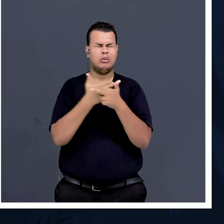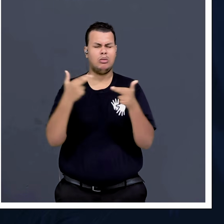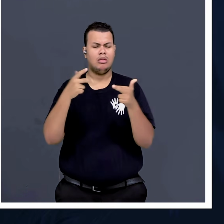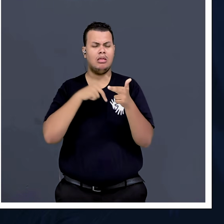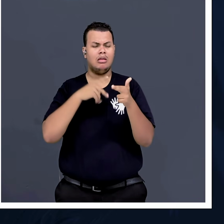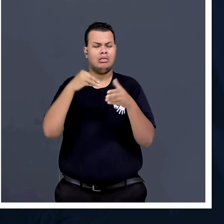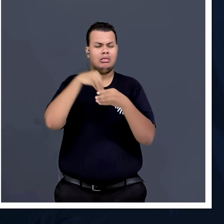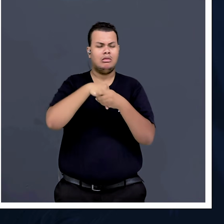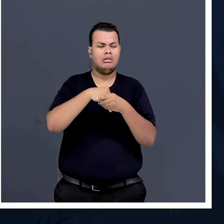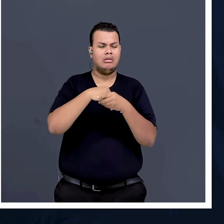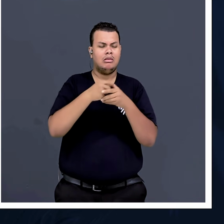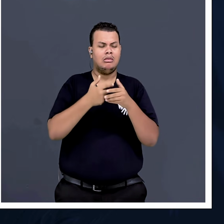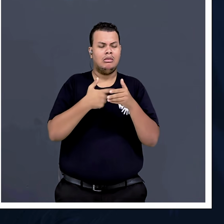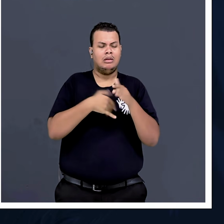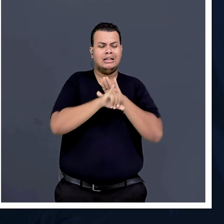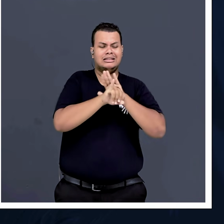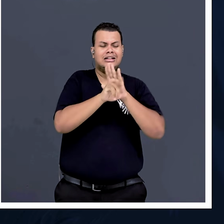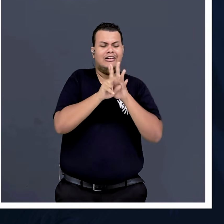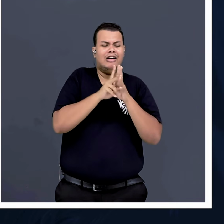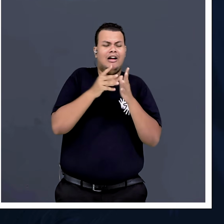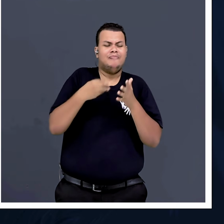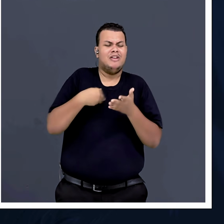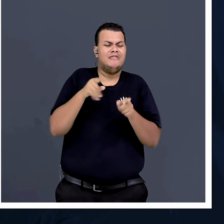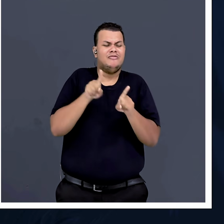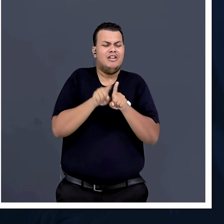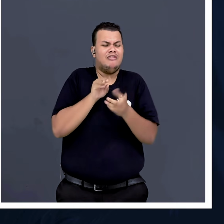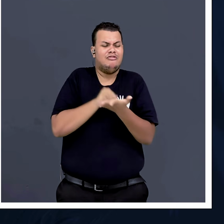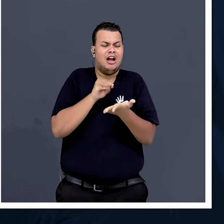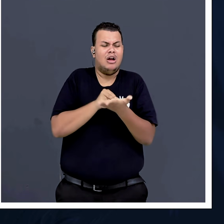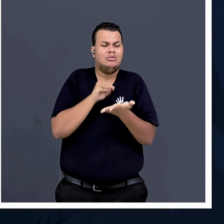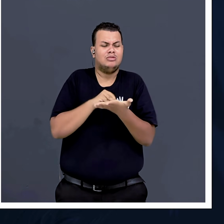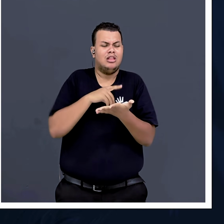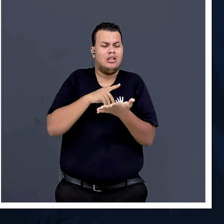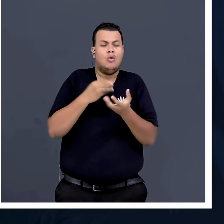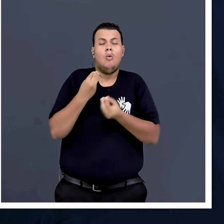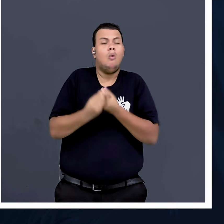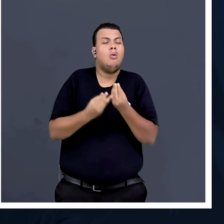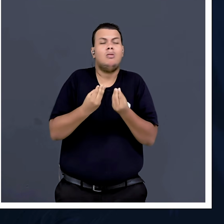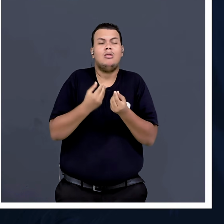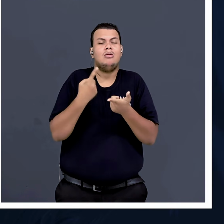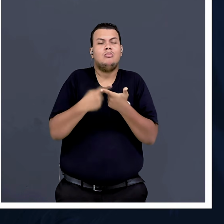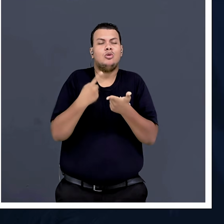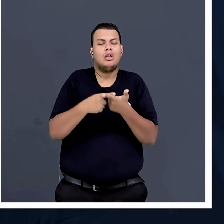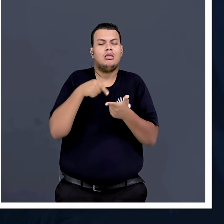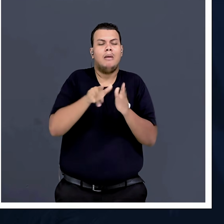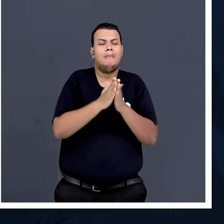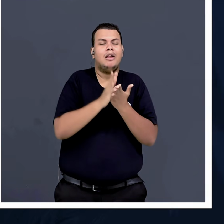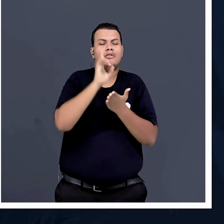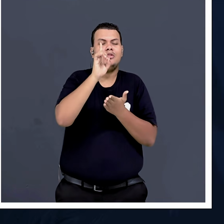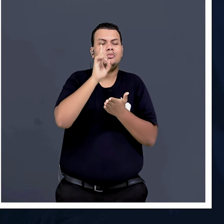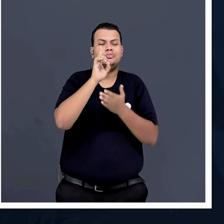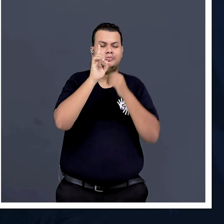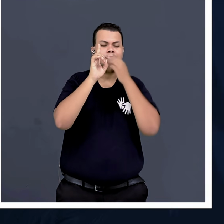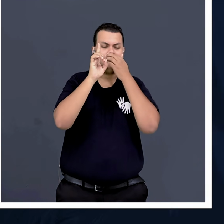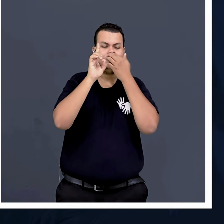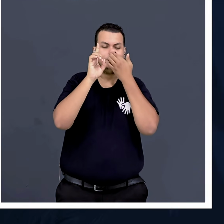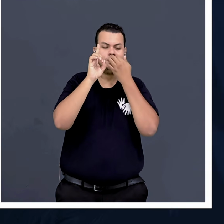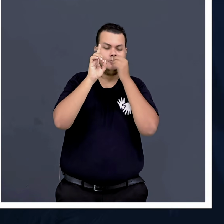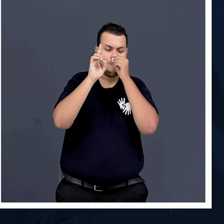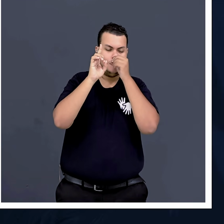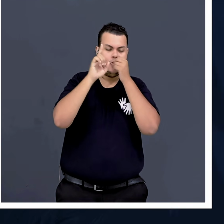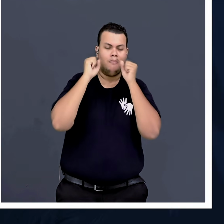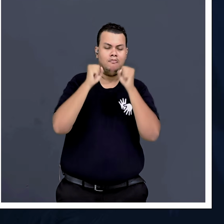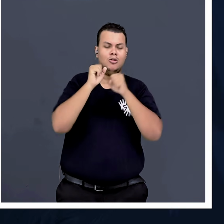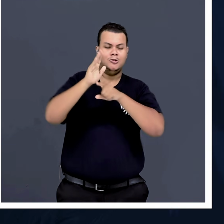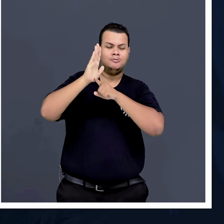sua identidade, ainda não vivem, ainda não são definidos por aquilo que a Tua palavra diz que nós somos. Que